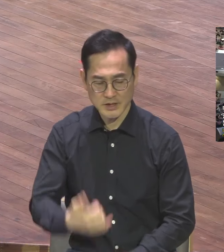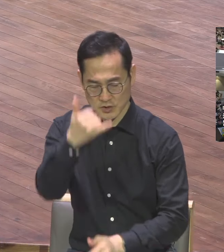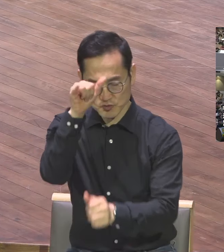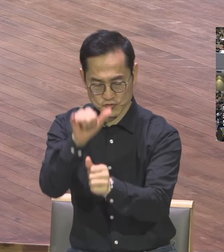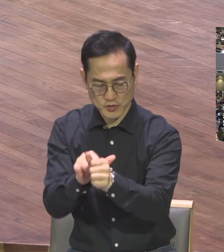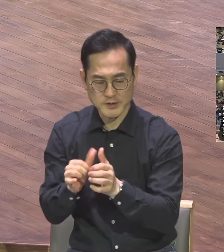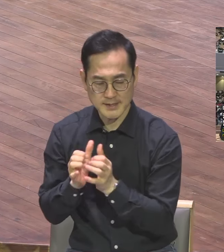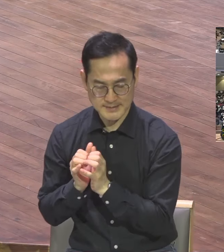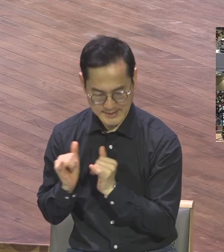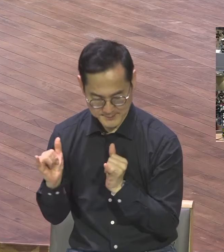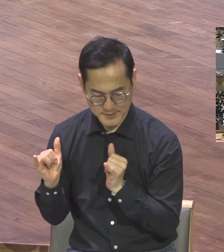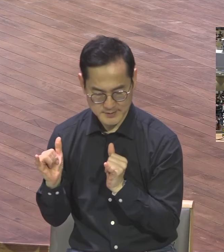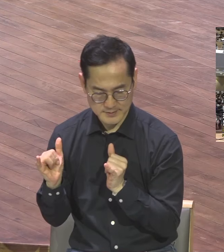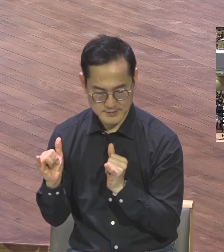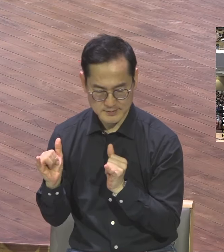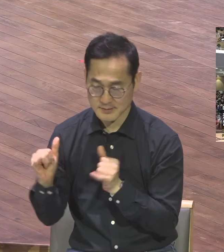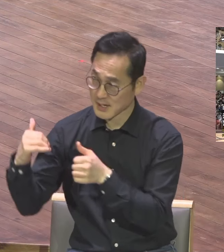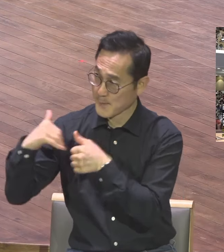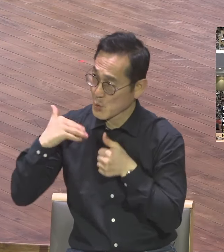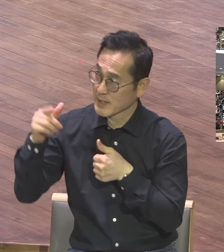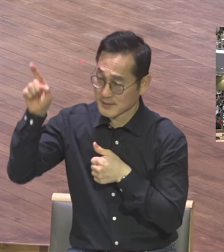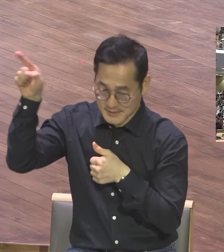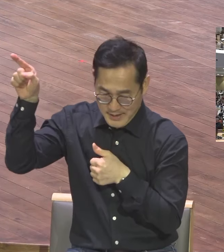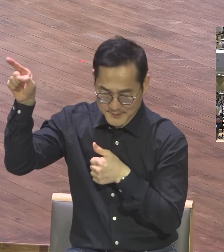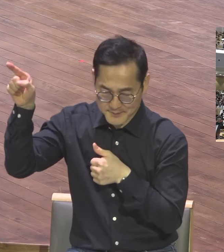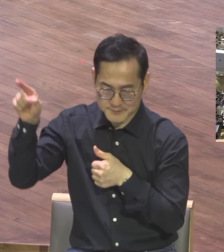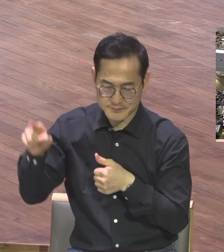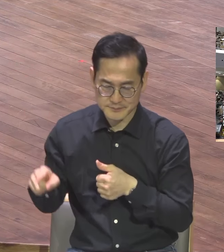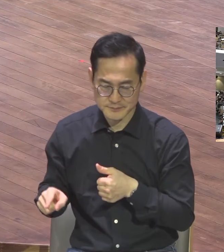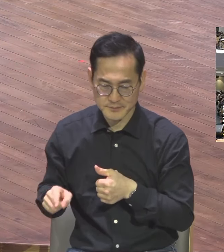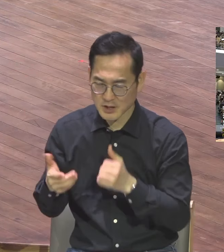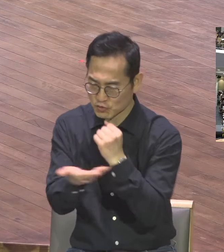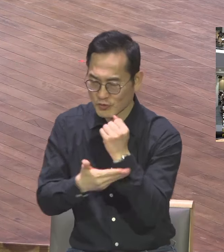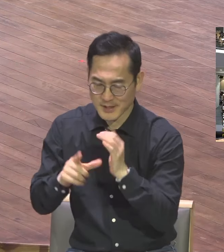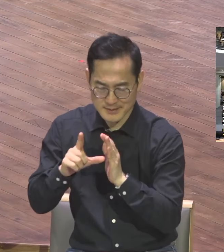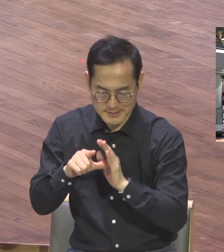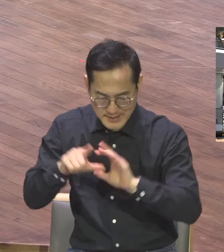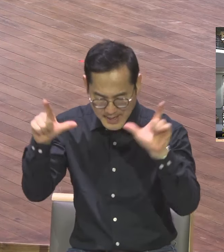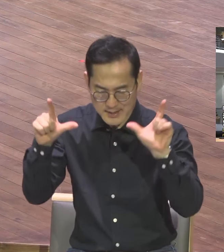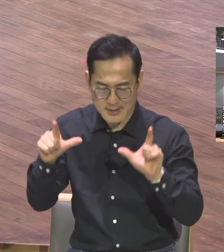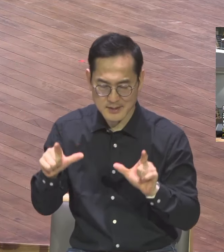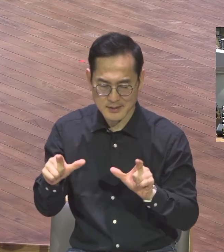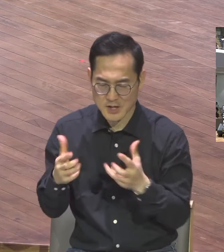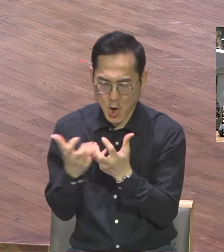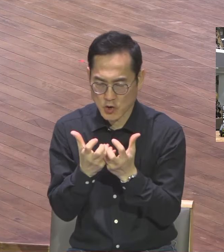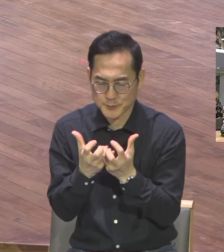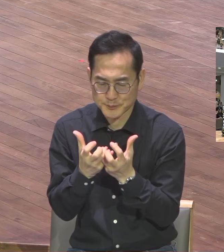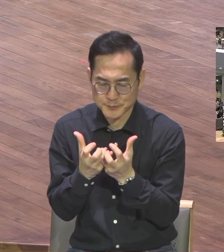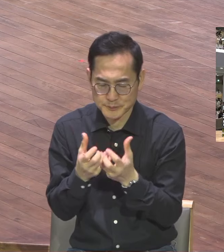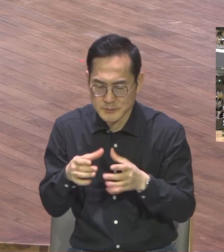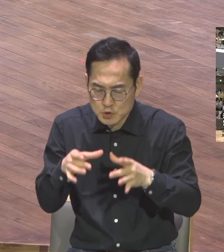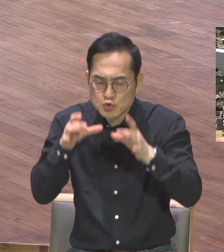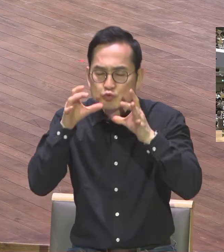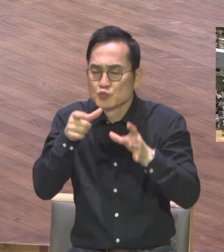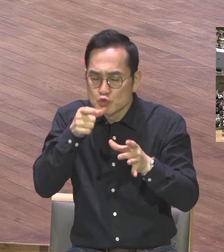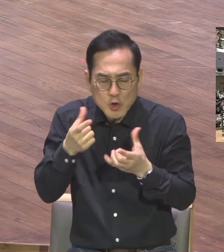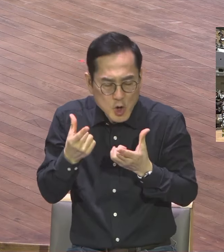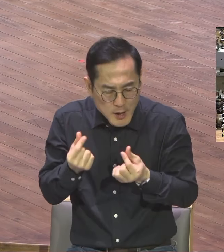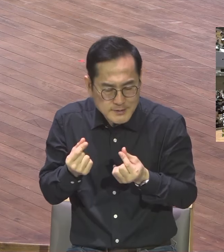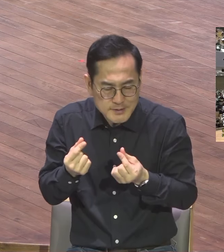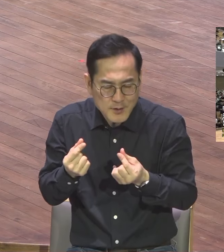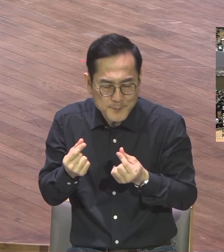충성된 사자는 그를 보내니에게 마치 추수하는 날에 얼음 냉수 같아서 능히 그 주인의